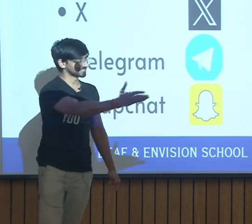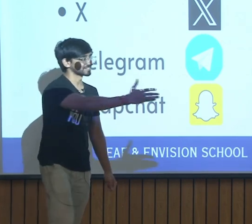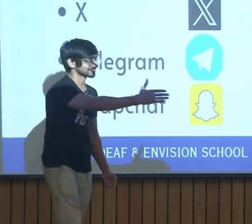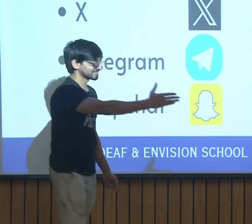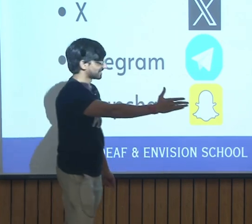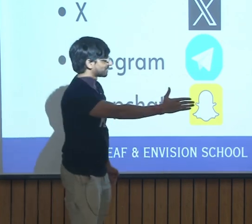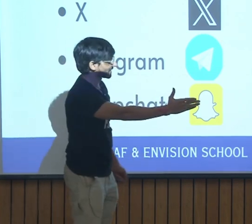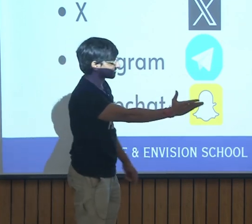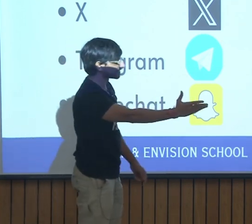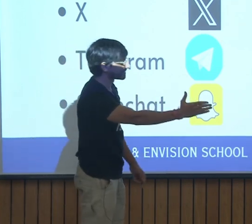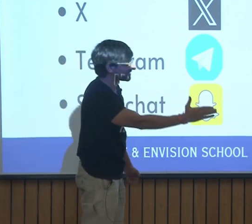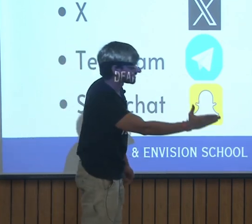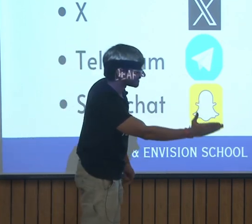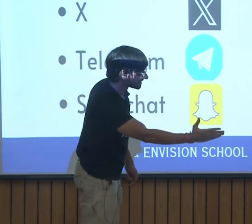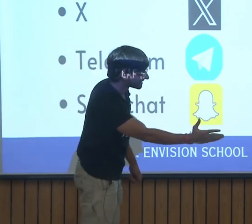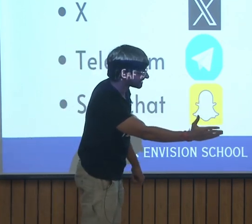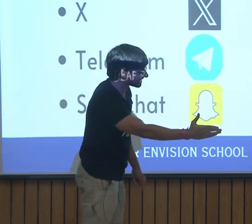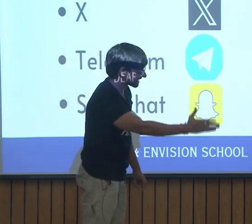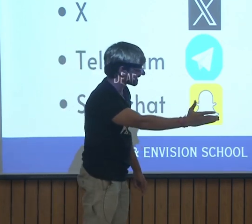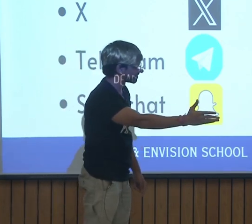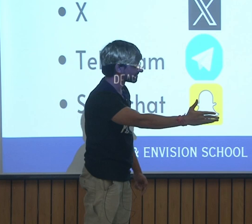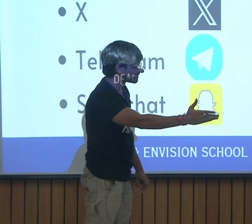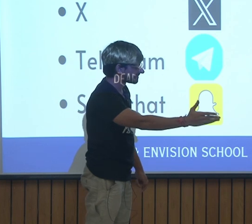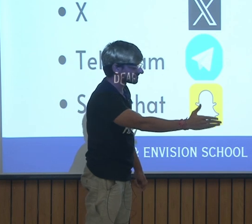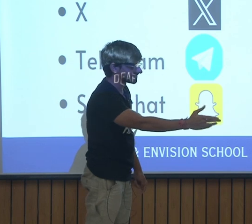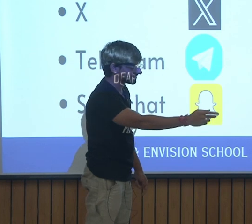सर उसका नाम पता है आपको? साइन नेम